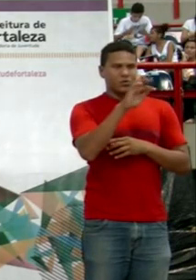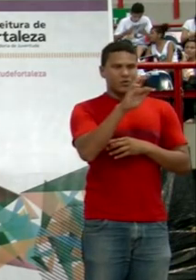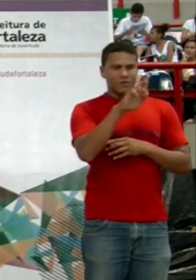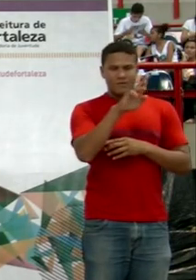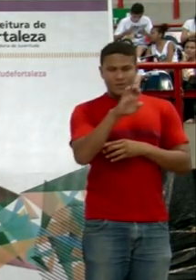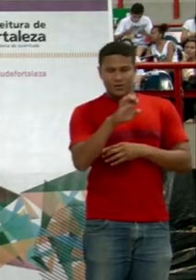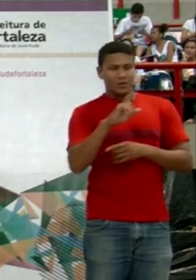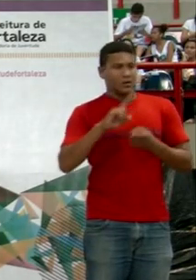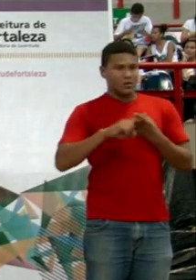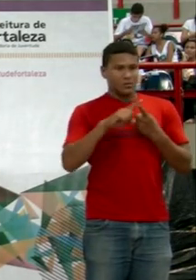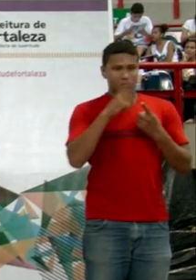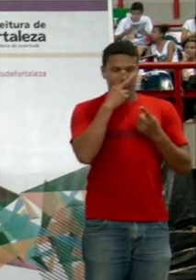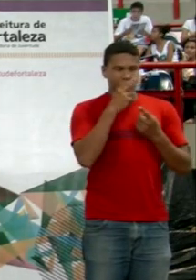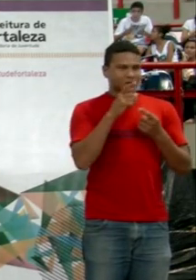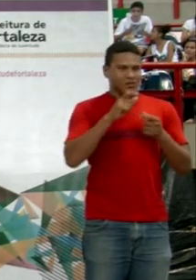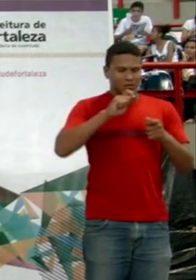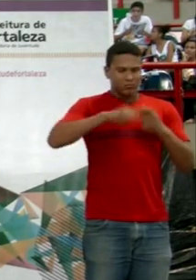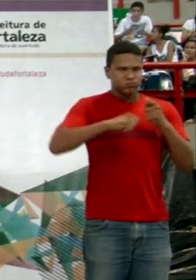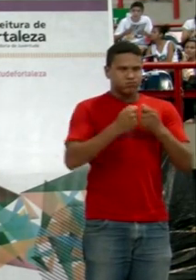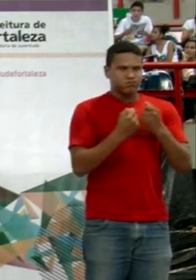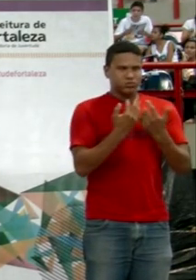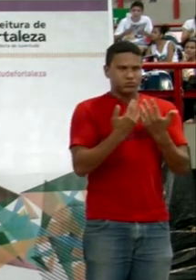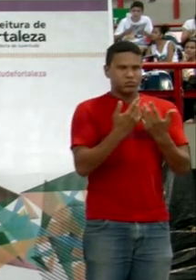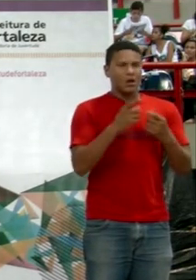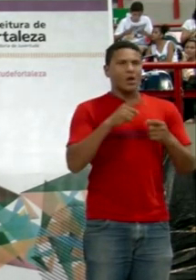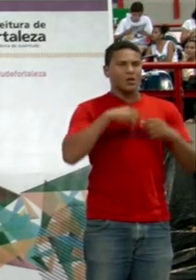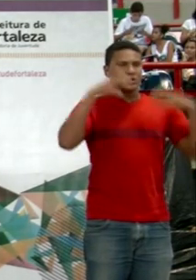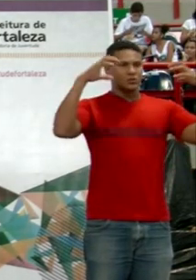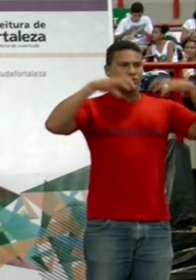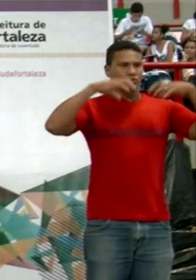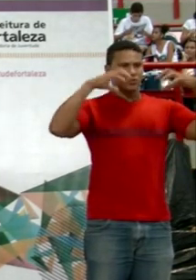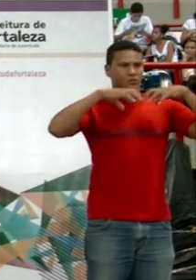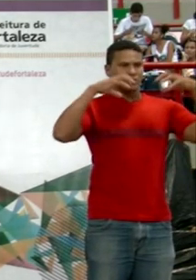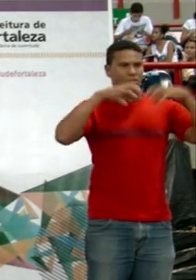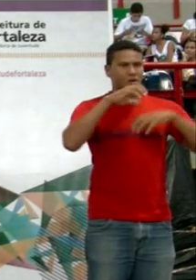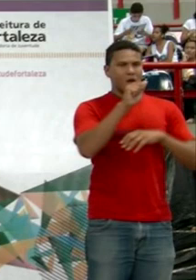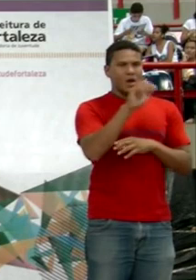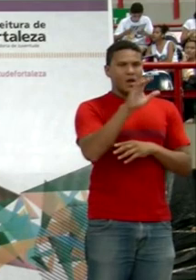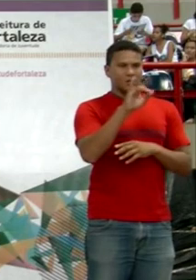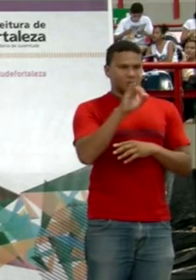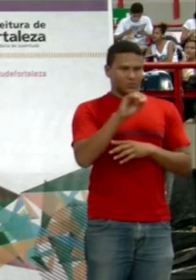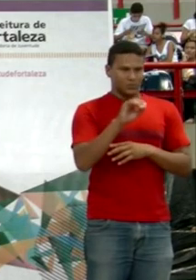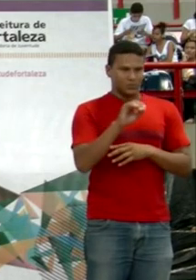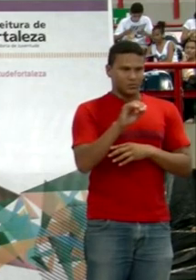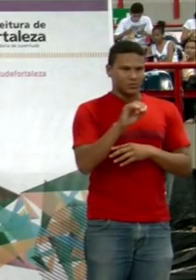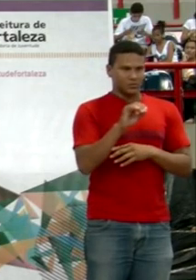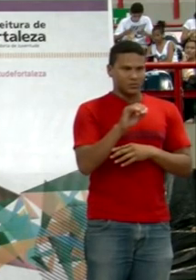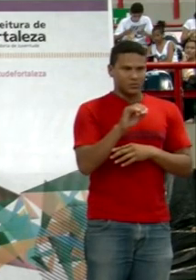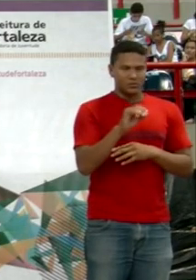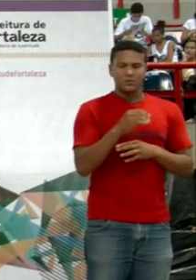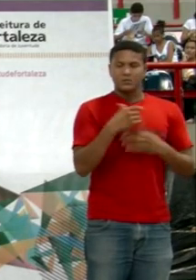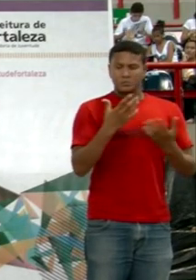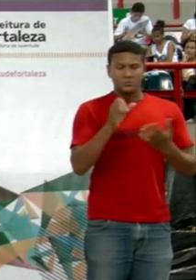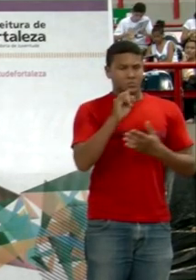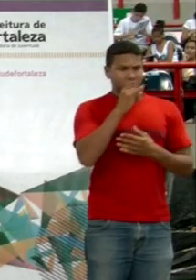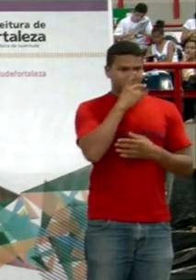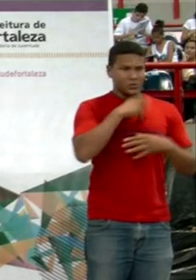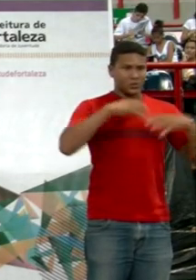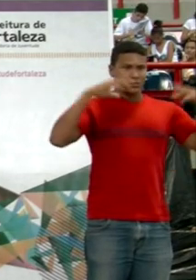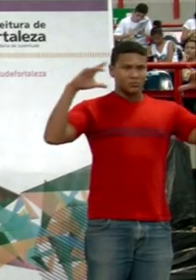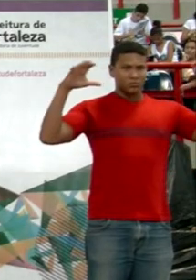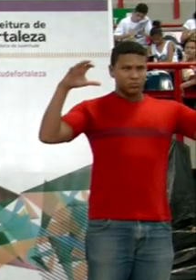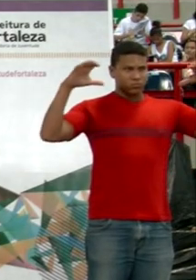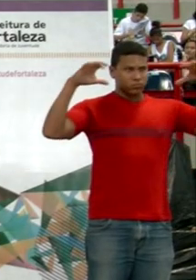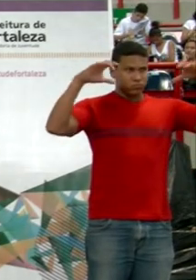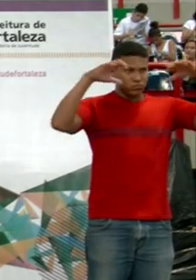queima de combustível fóssil forma chuva ácida, tá? A formação de chuva mais ou